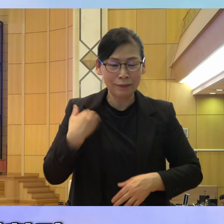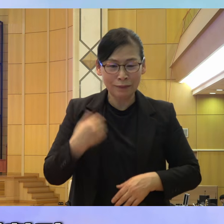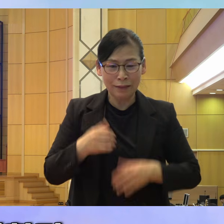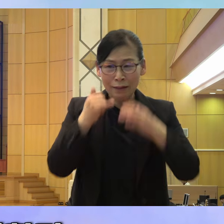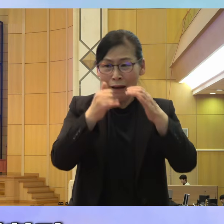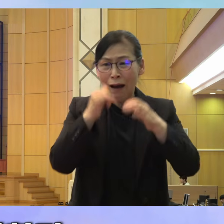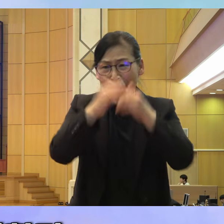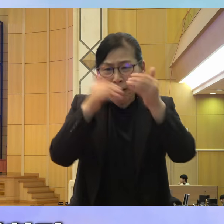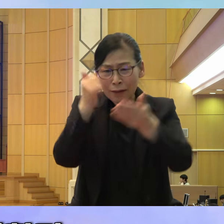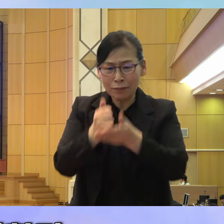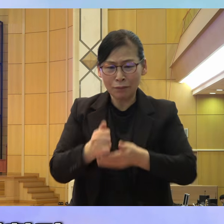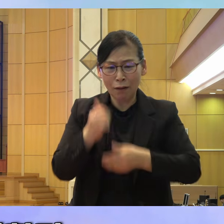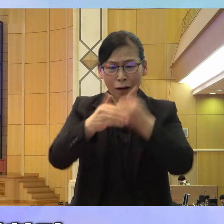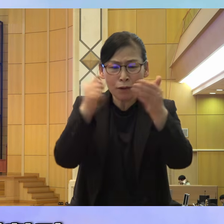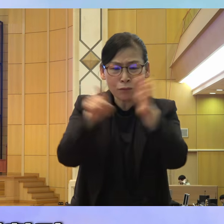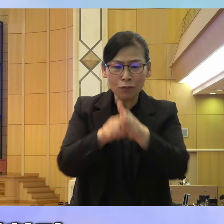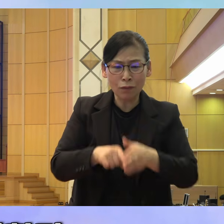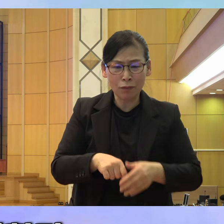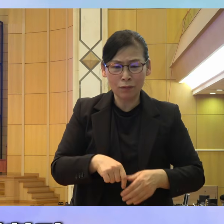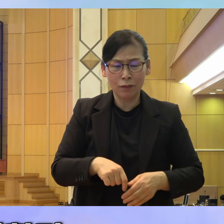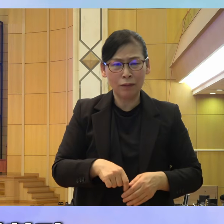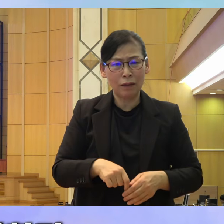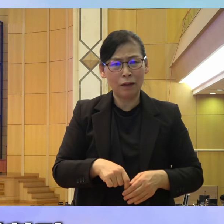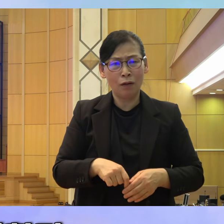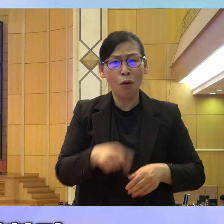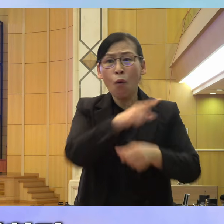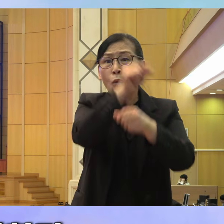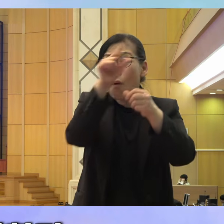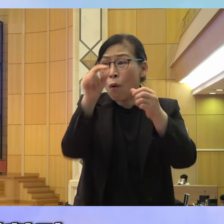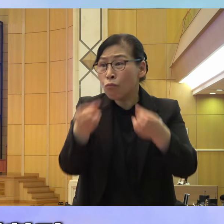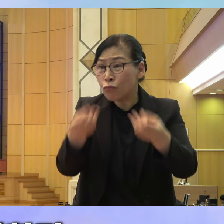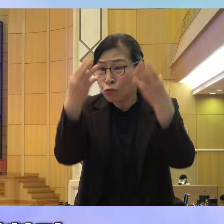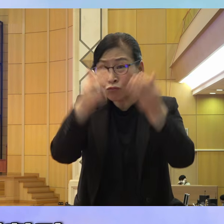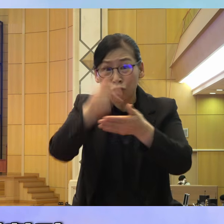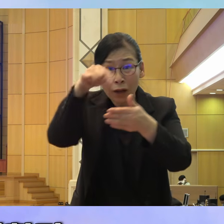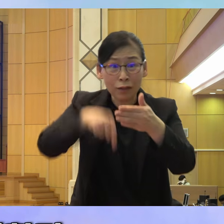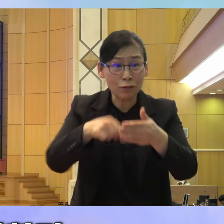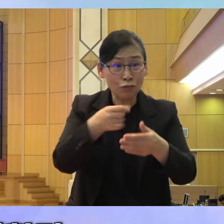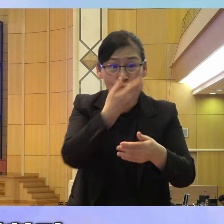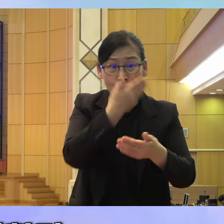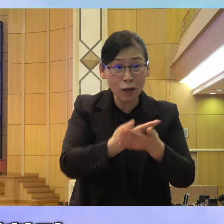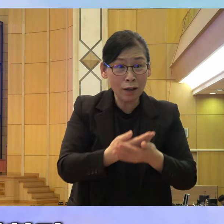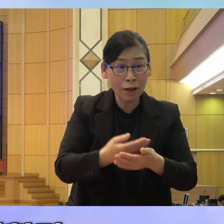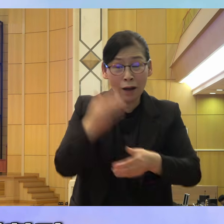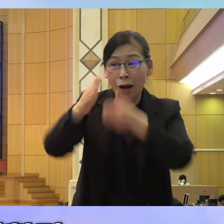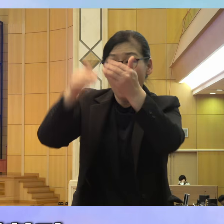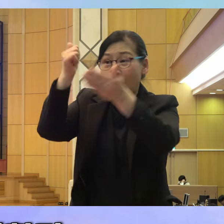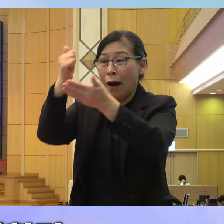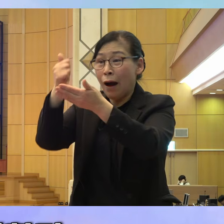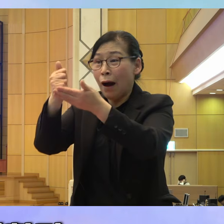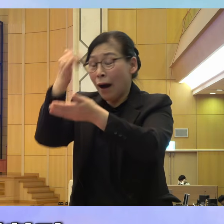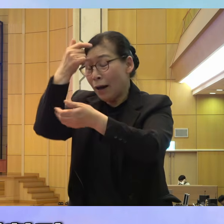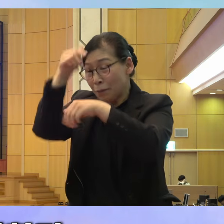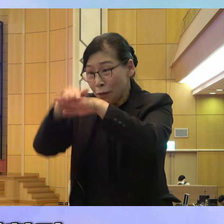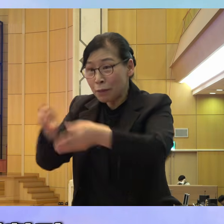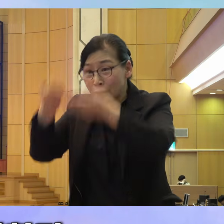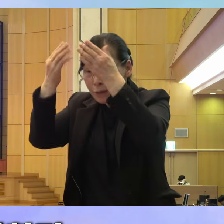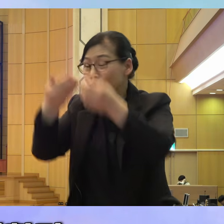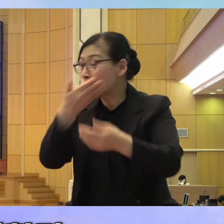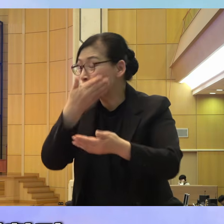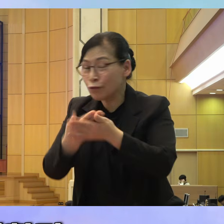세상에 하나님보다 무슨 명절을 더 귀중히 여겨. 명절이 주 안에서 명절이 돼야지 주 바깥에서 명절 돼봤자